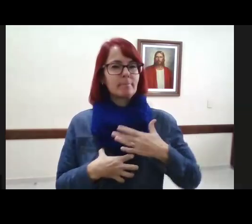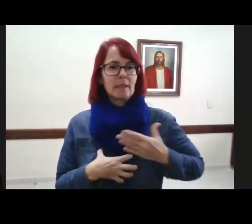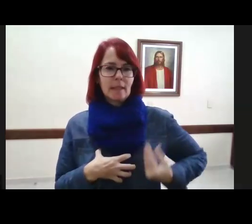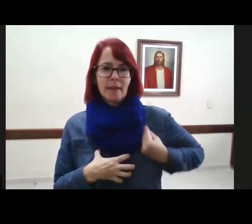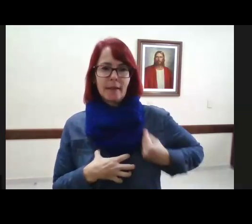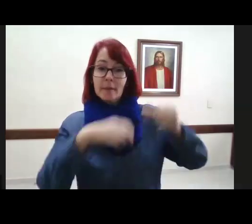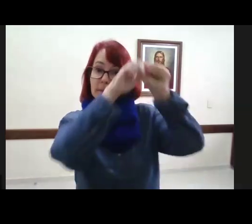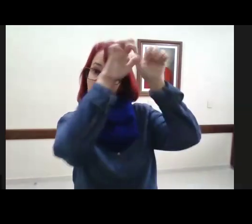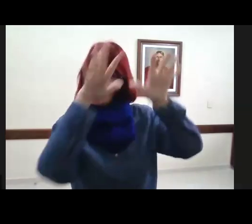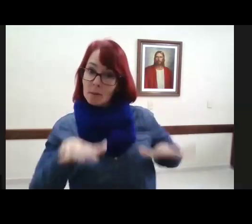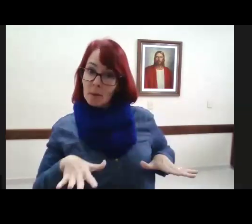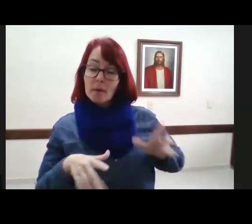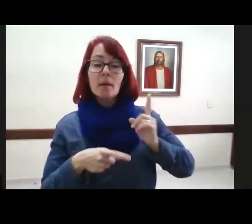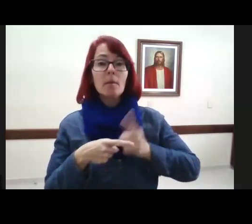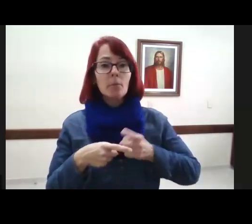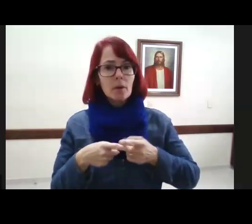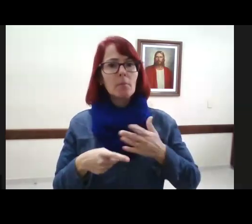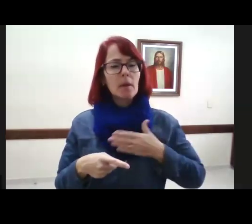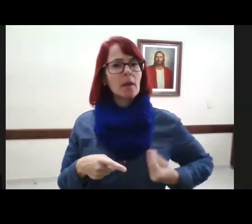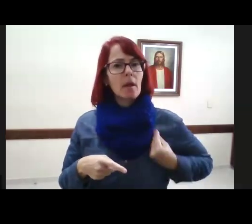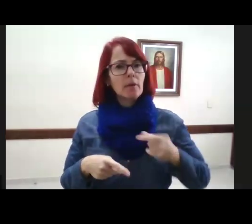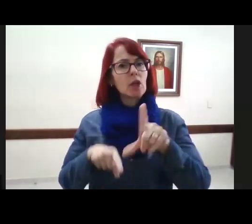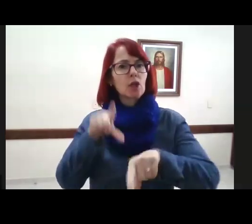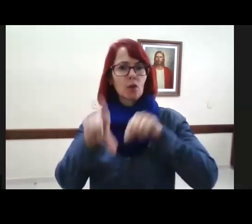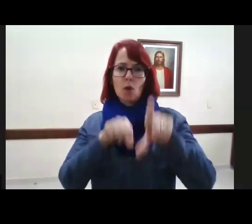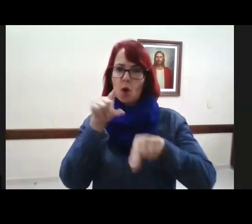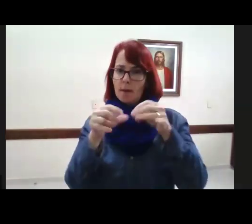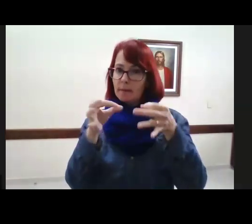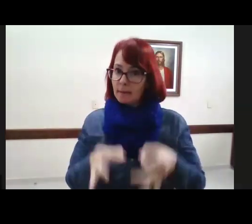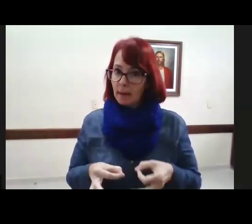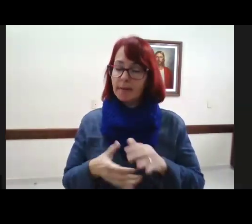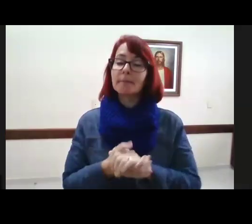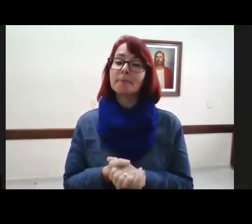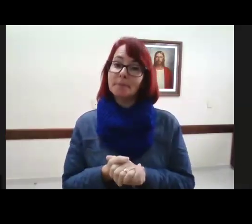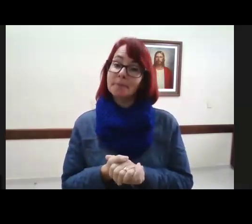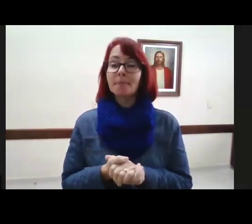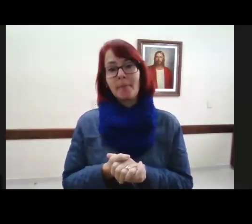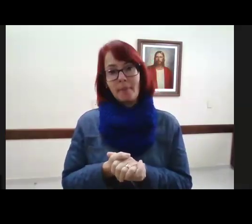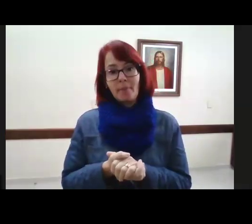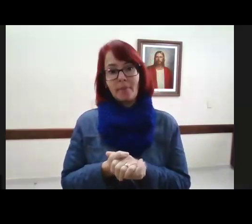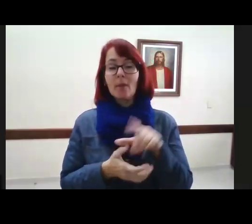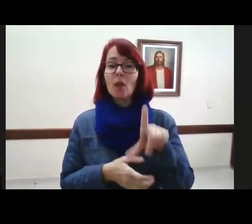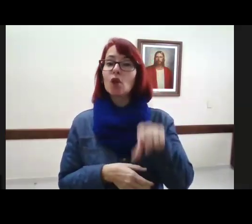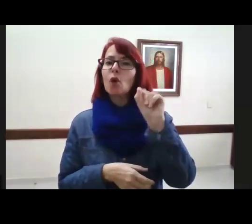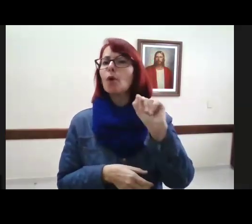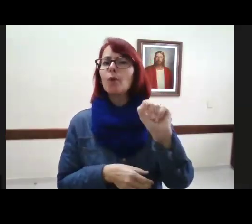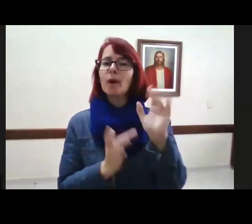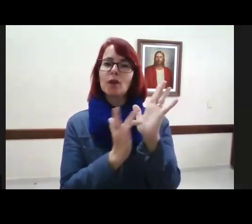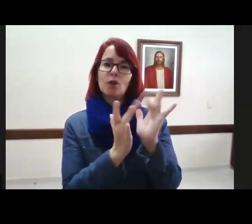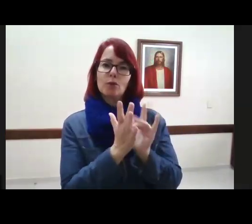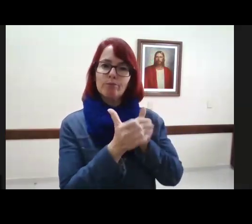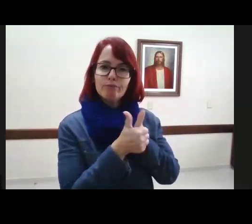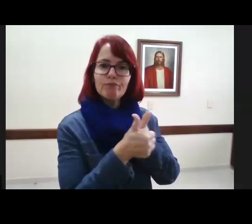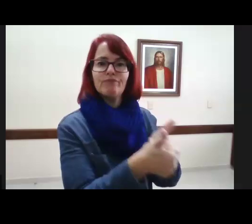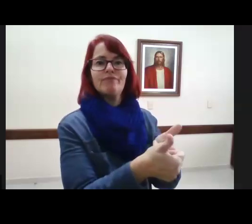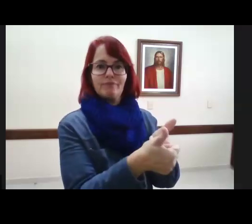por ter feito algumas escolhas na minha vida. E uma delas é seguir o Salvador Jesus Cristo.